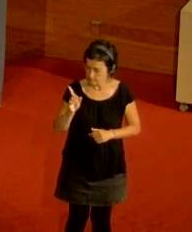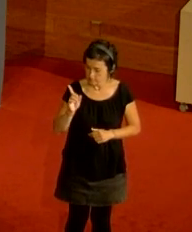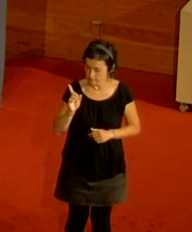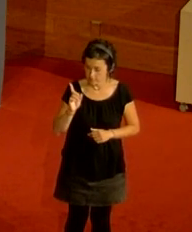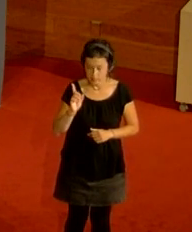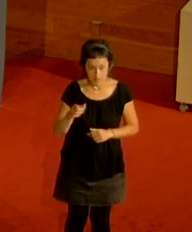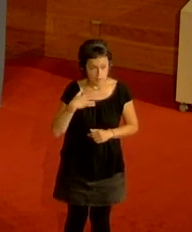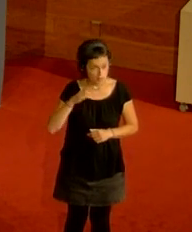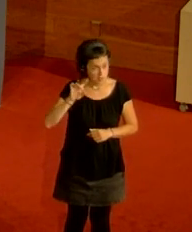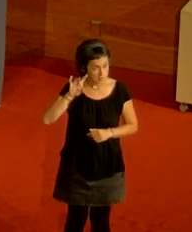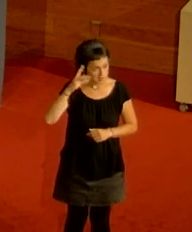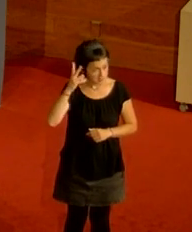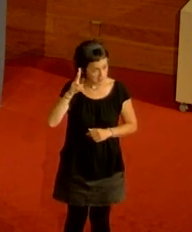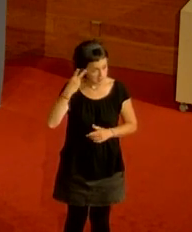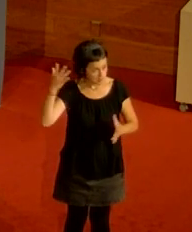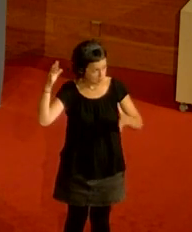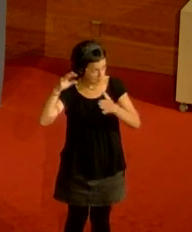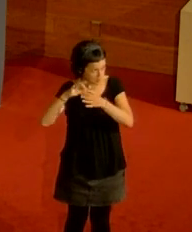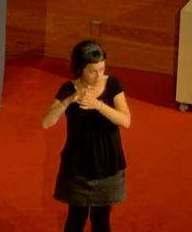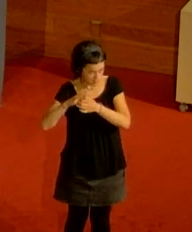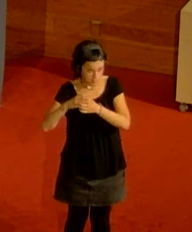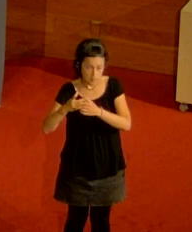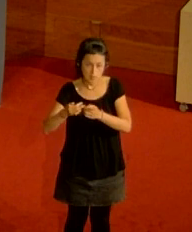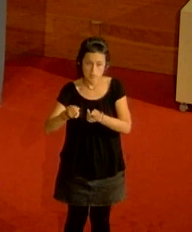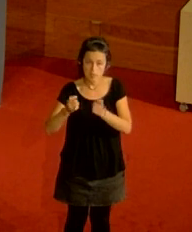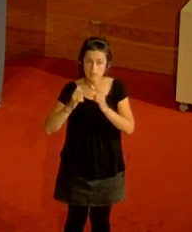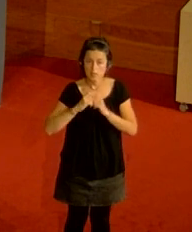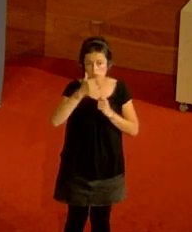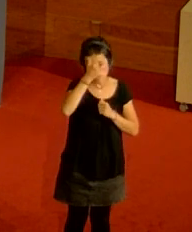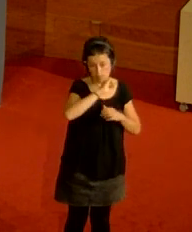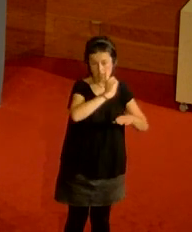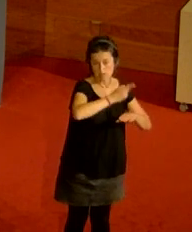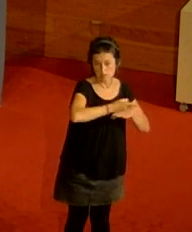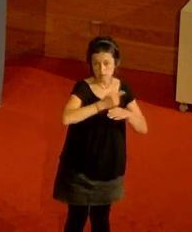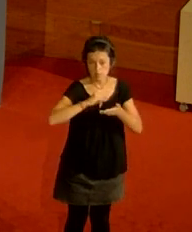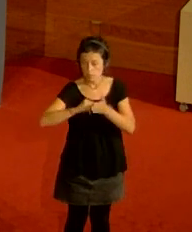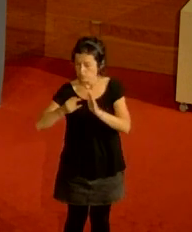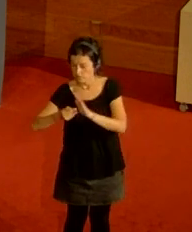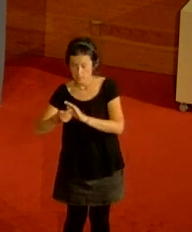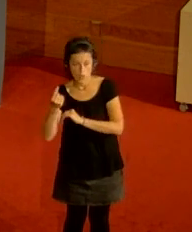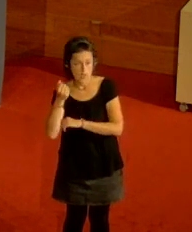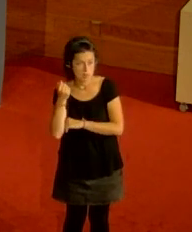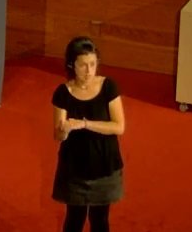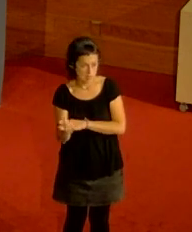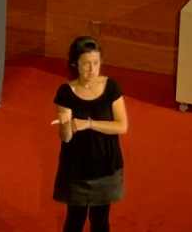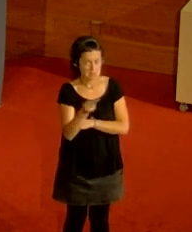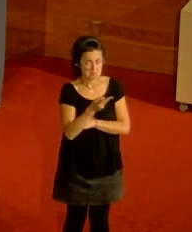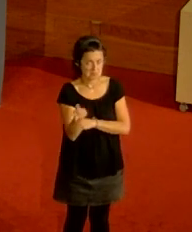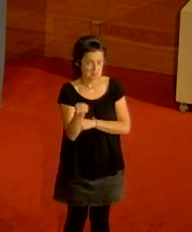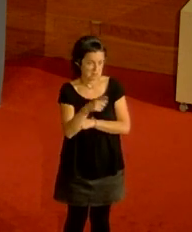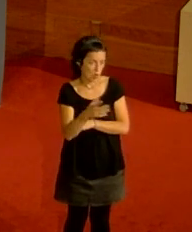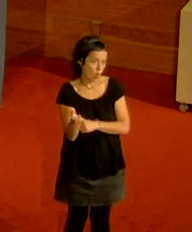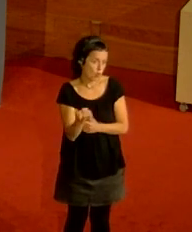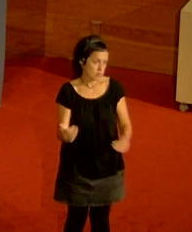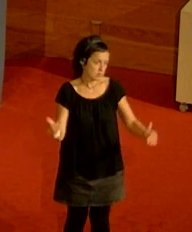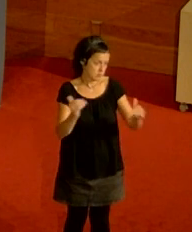autoexplotación que nos permite igualar tecnocapitalismo y patriarcado o crear comparaciones entre ellos mientras